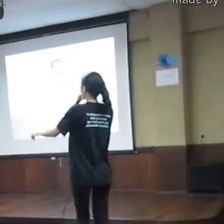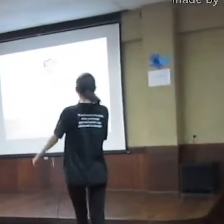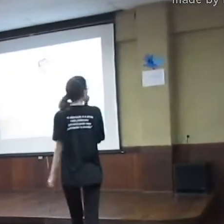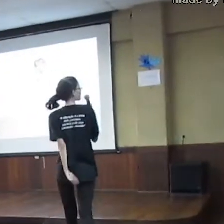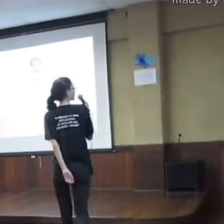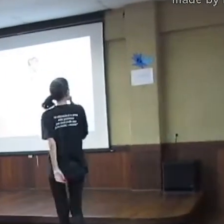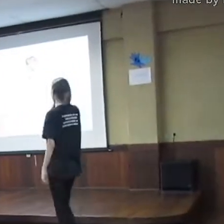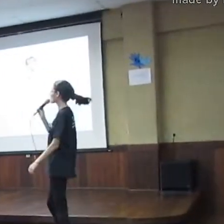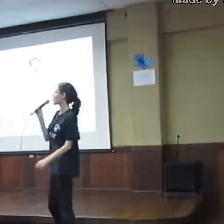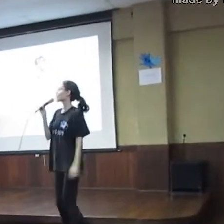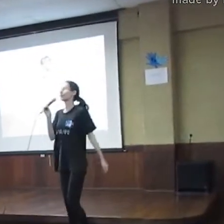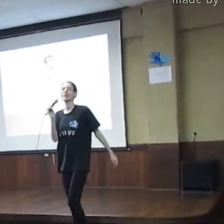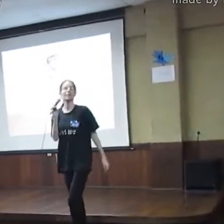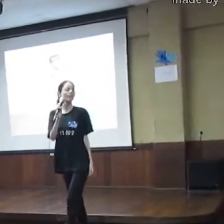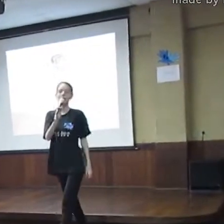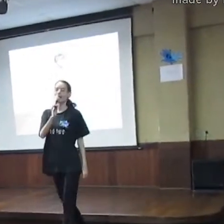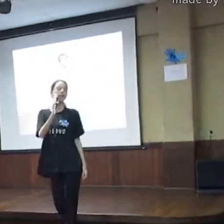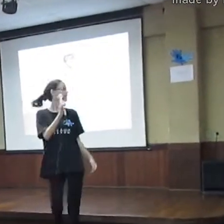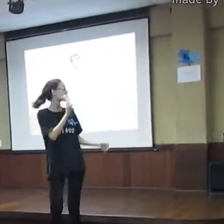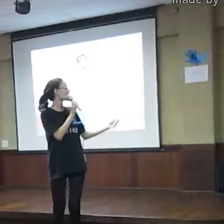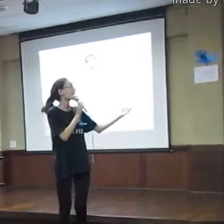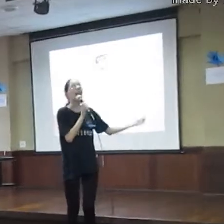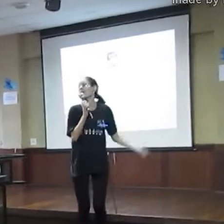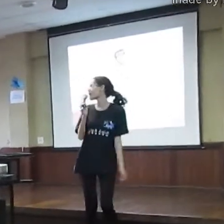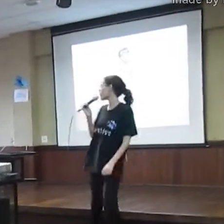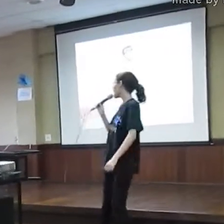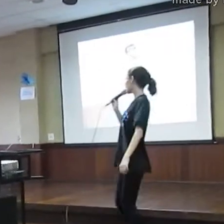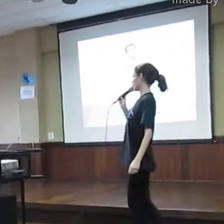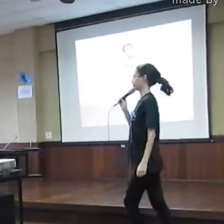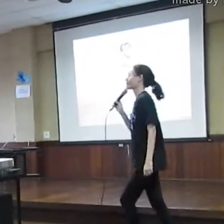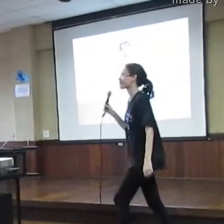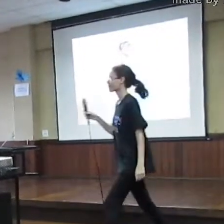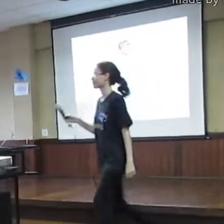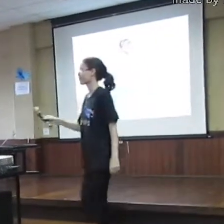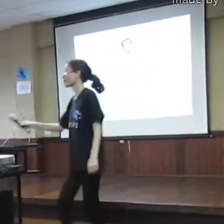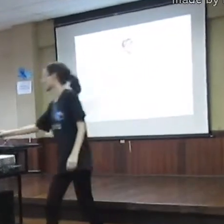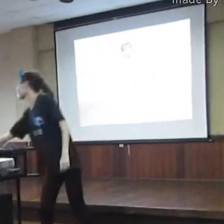Bem, gente, agora eu vou chamar aqui nossas duas colegas, Eva e Magali.